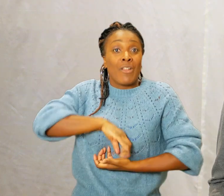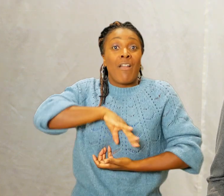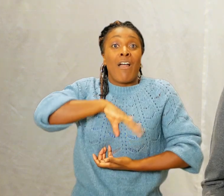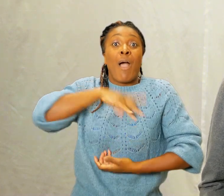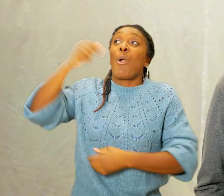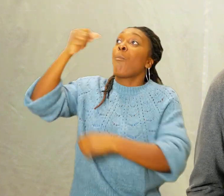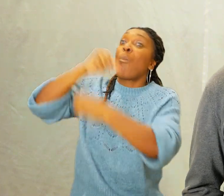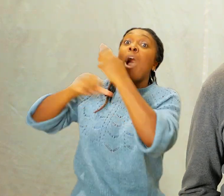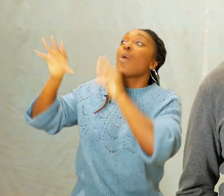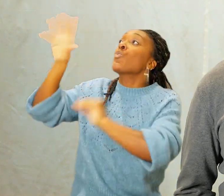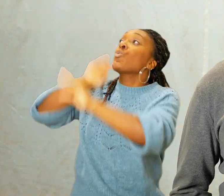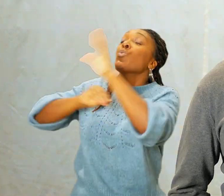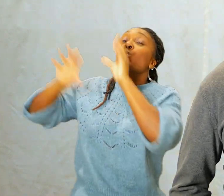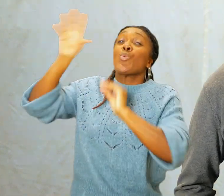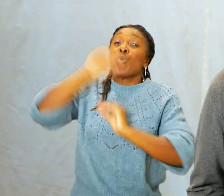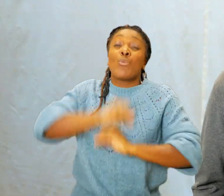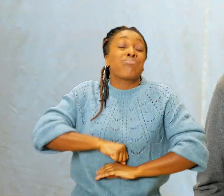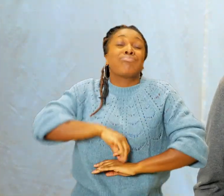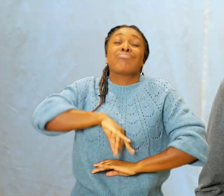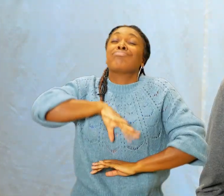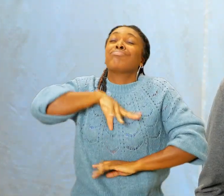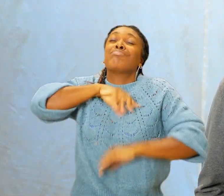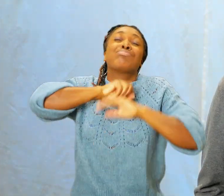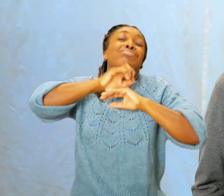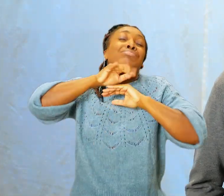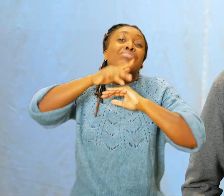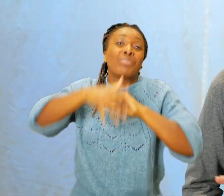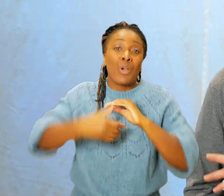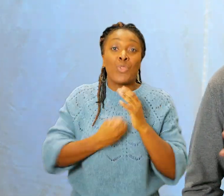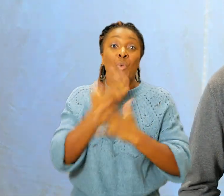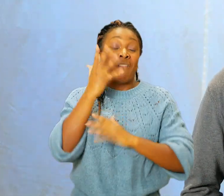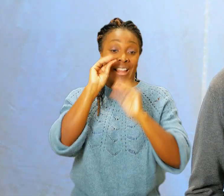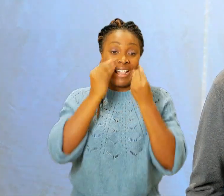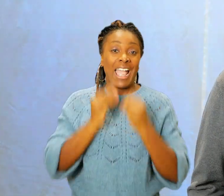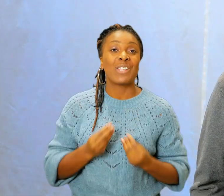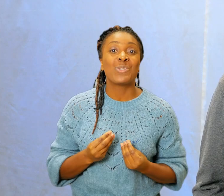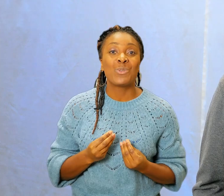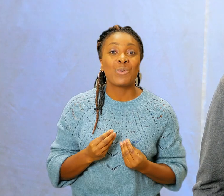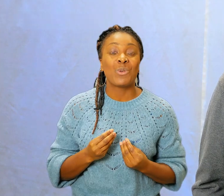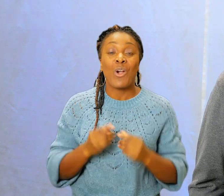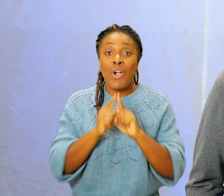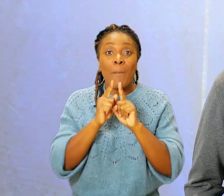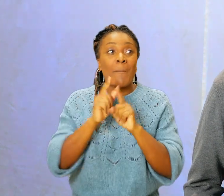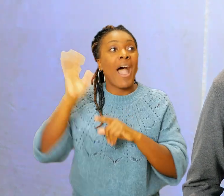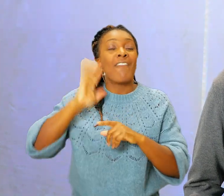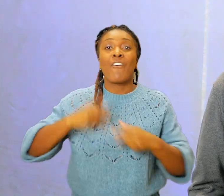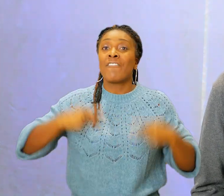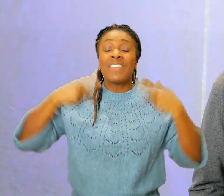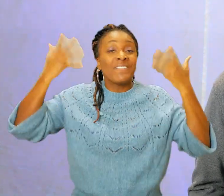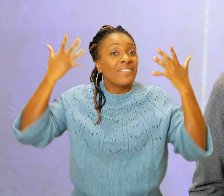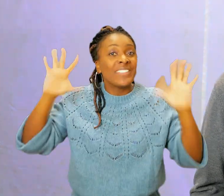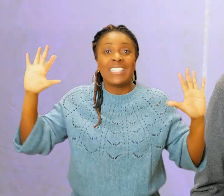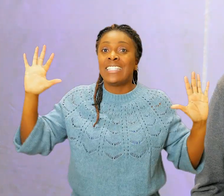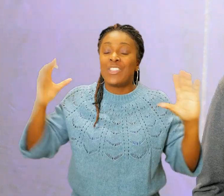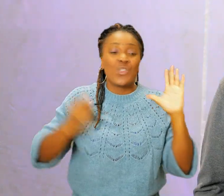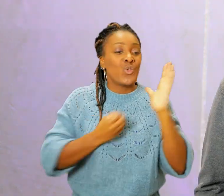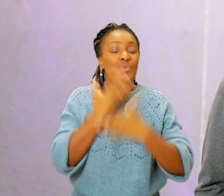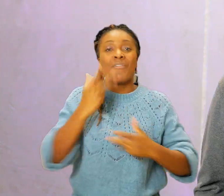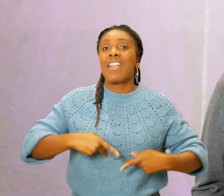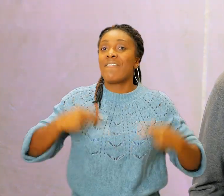sois inondé du Saint-Esprit et que tu sois une nouvelle créature et que tu ne marches plus comme avant, mais que tu marches avec des pensées